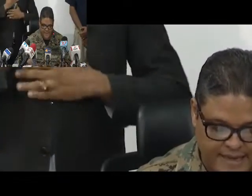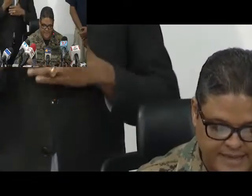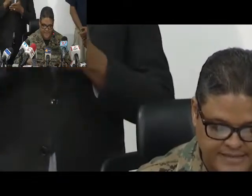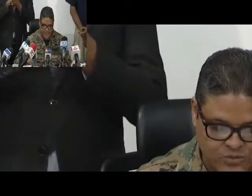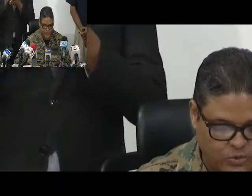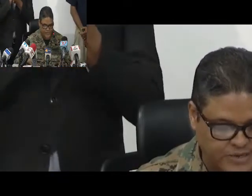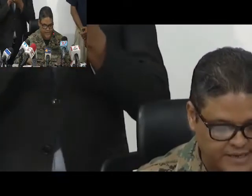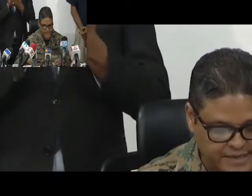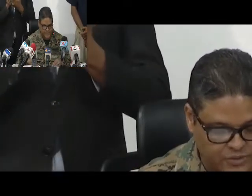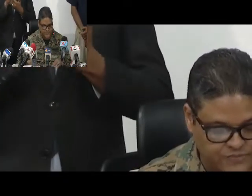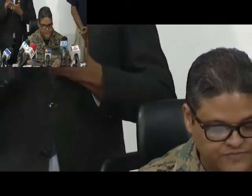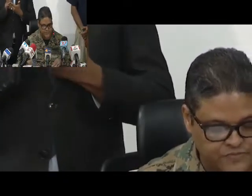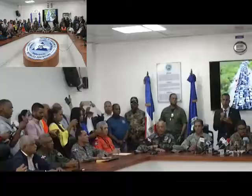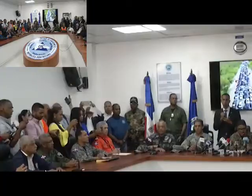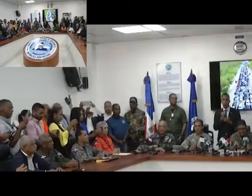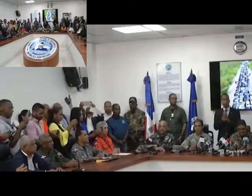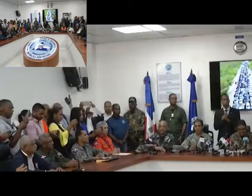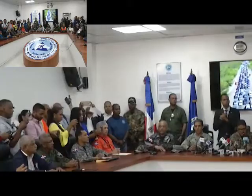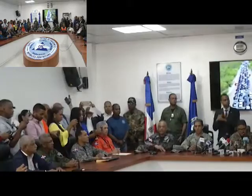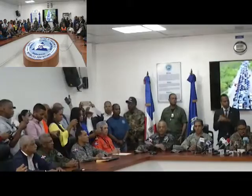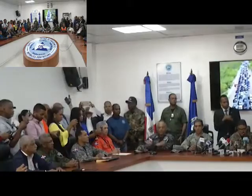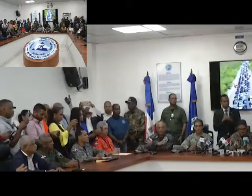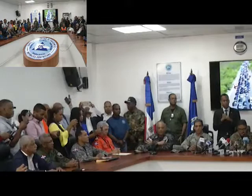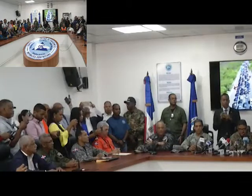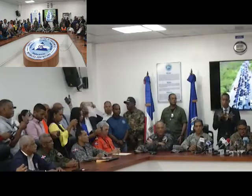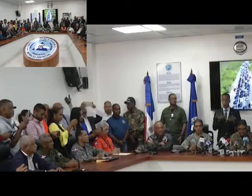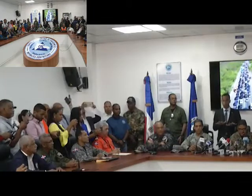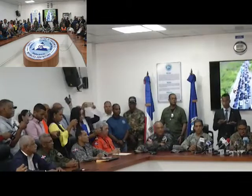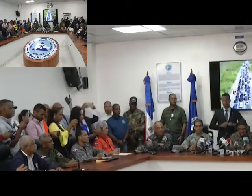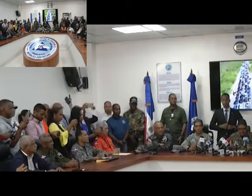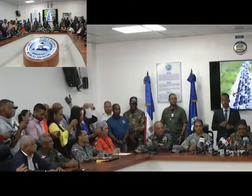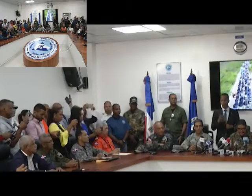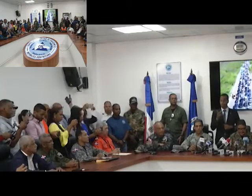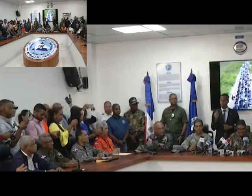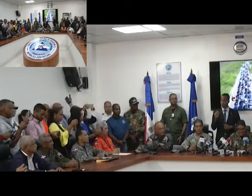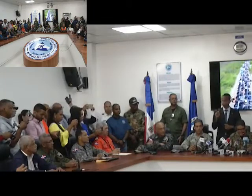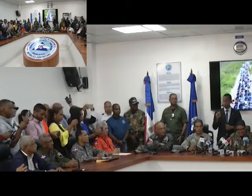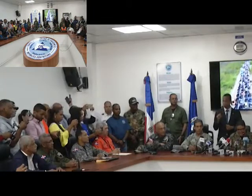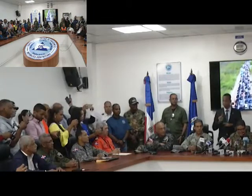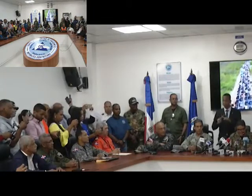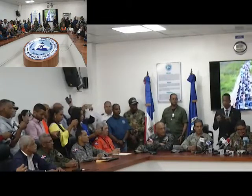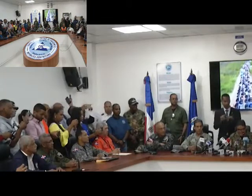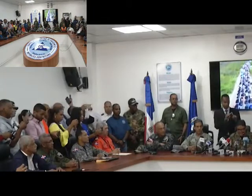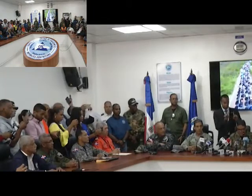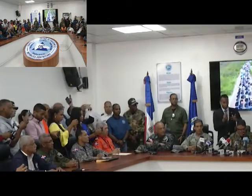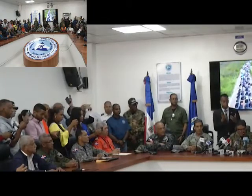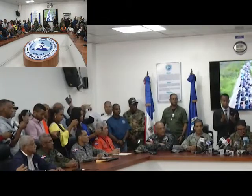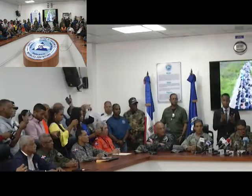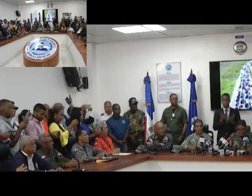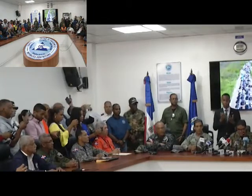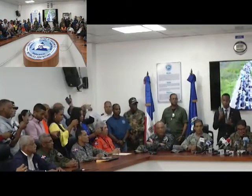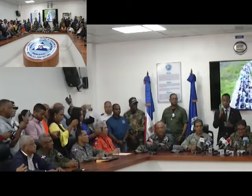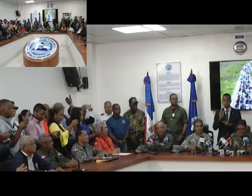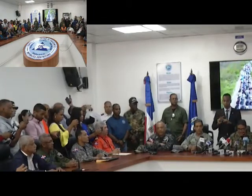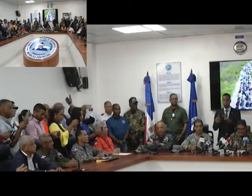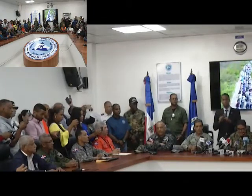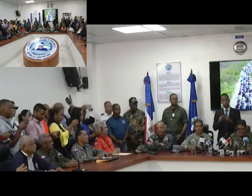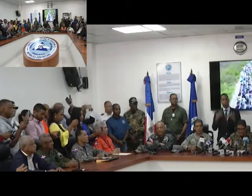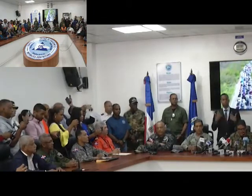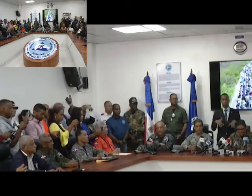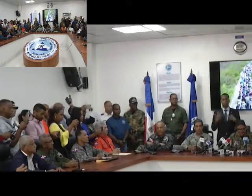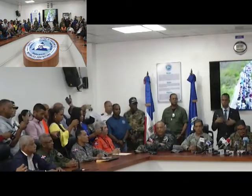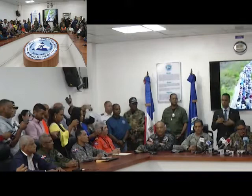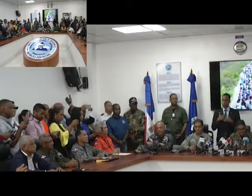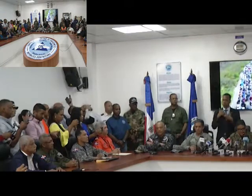feriado alegre, seguro y tranquilo. Los medios de comunicación tradicionales y alternativos también contribuyeron al